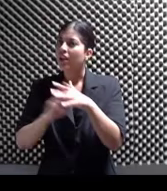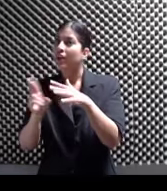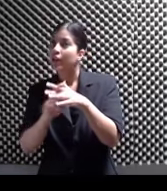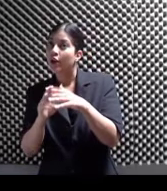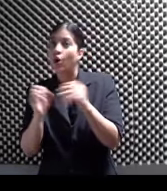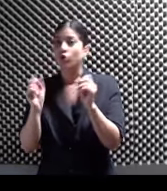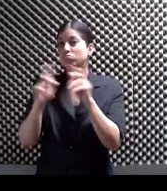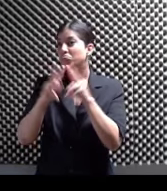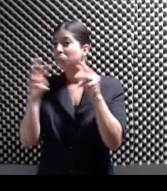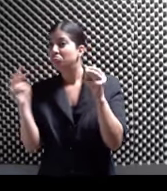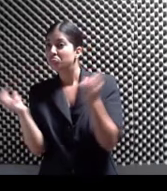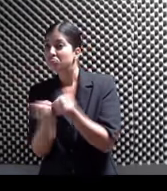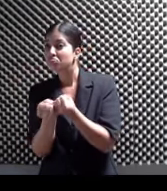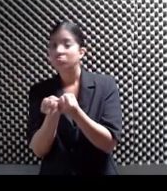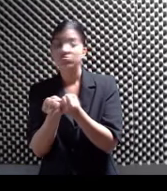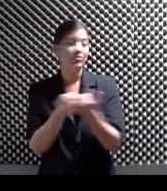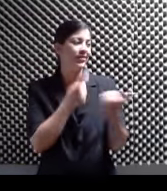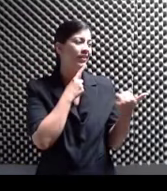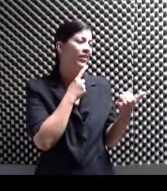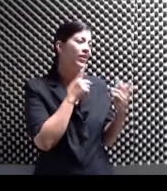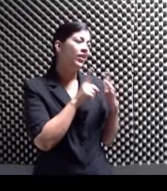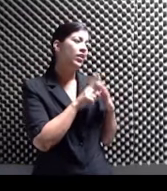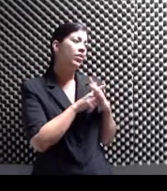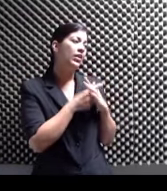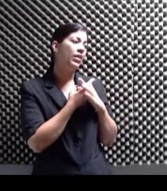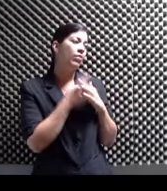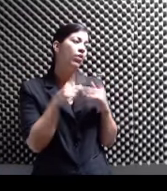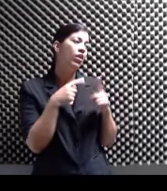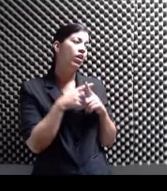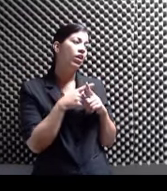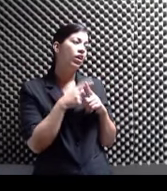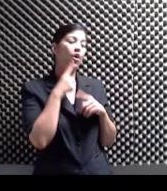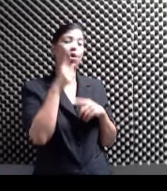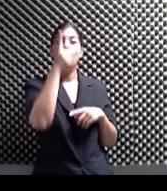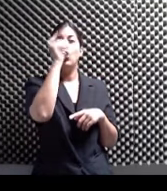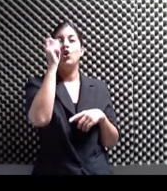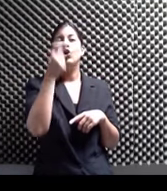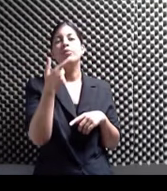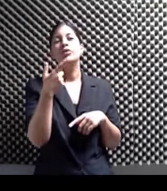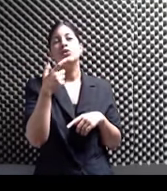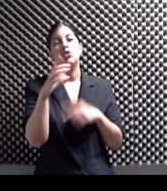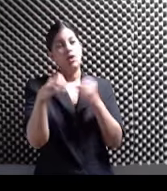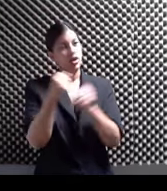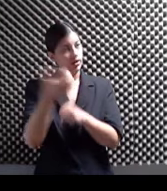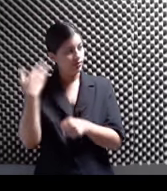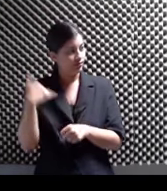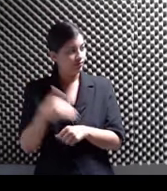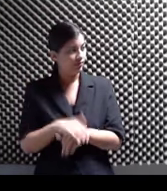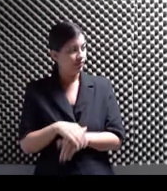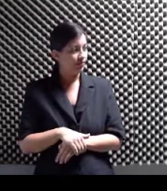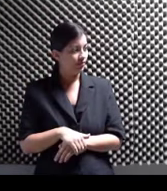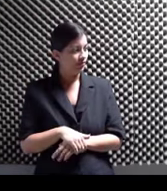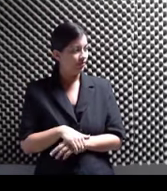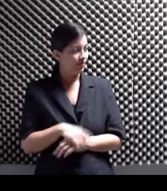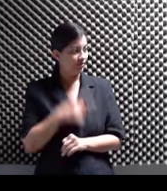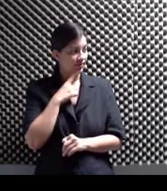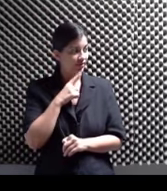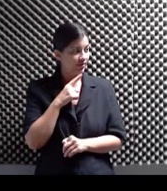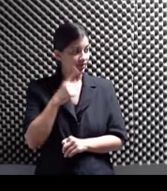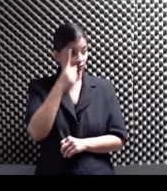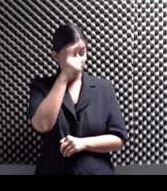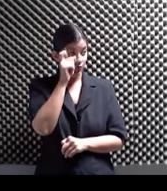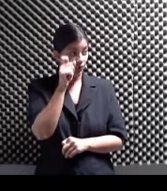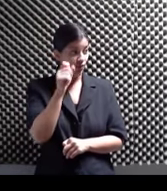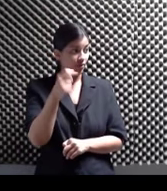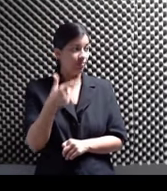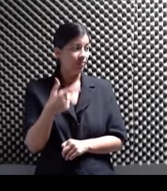este tipo de talleres? Pues mira, comenzamos, lo abrimos simbólicamente en junio 21 del año pasado. Okay. Era, ay, 91. Era, fue